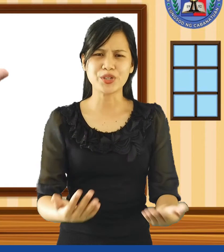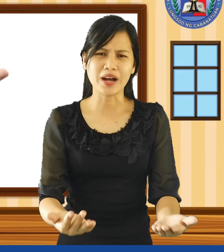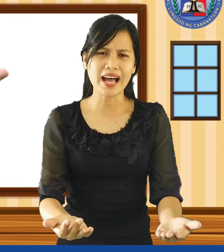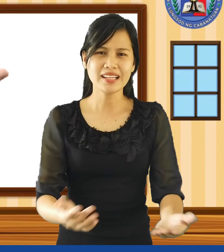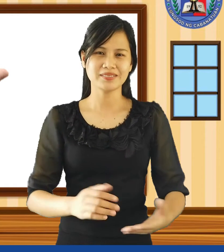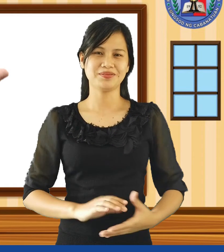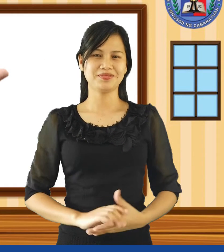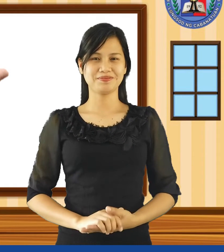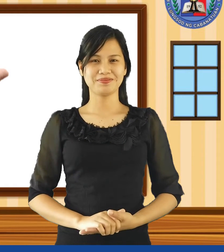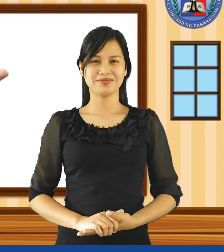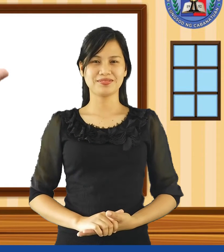Kayo nga?